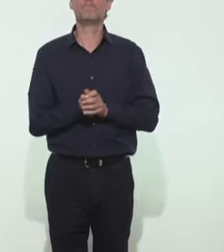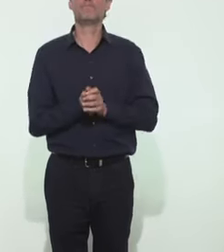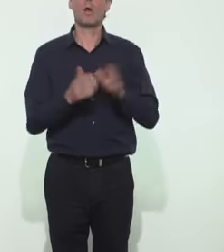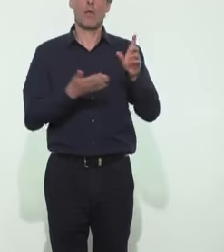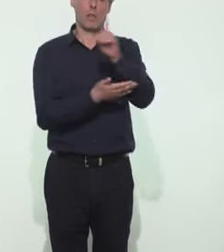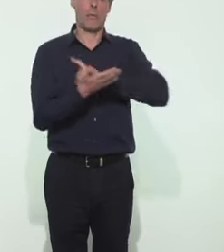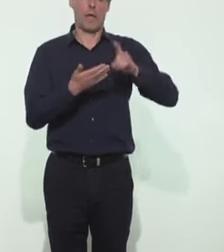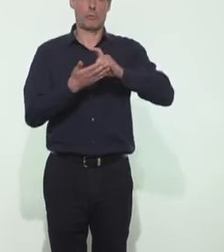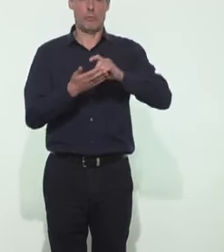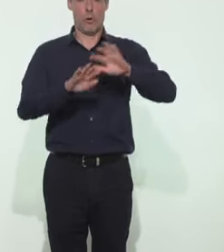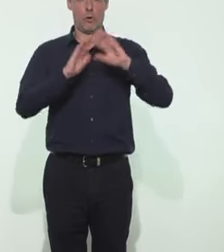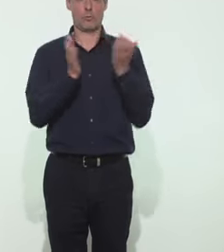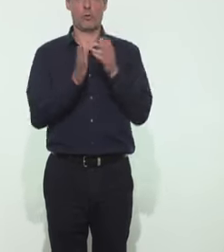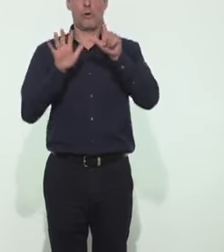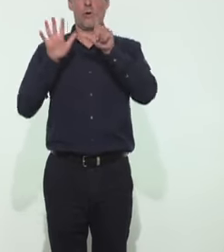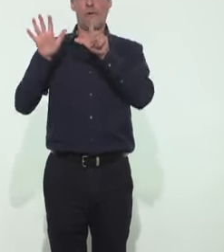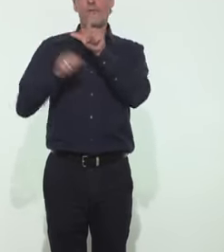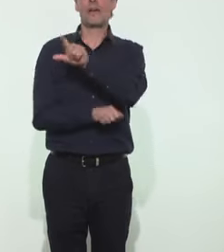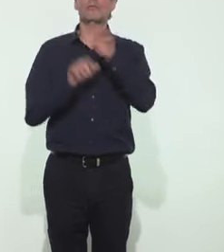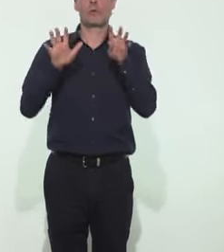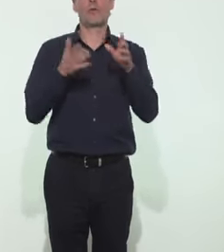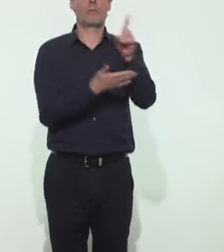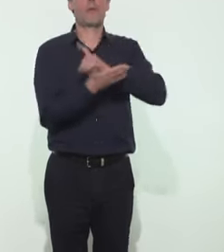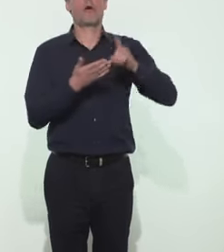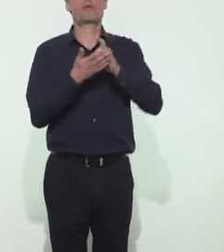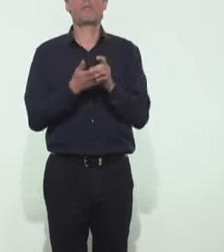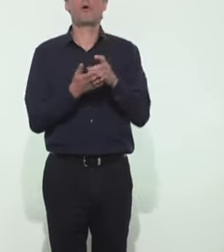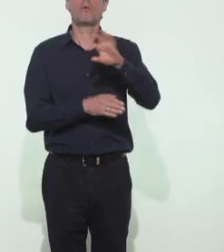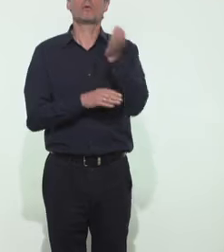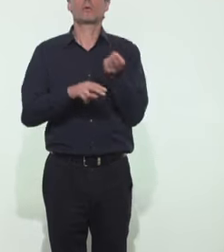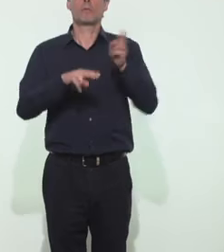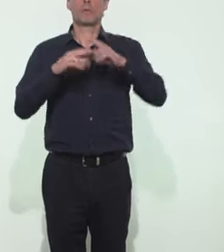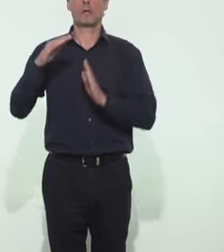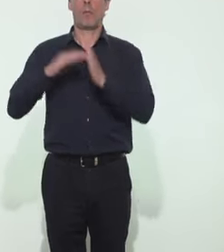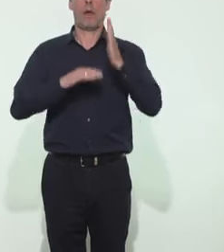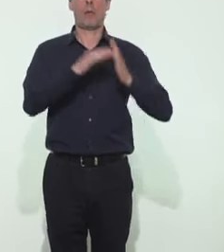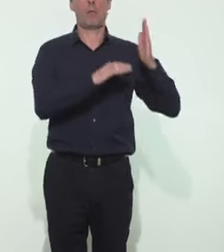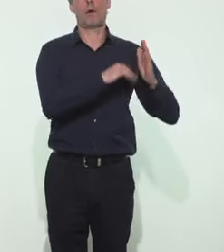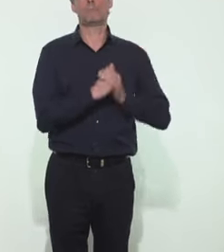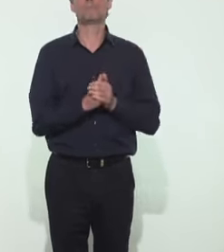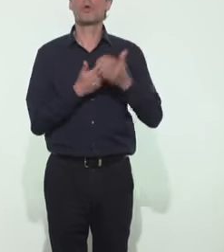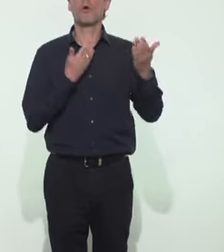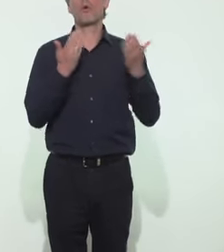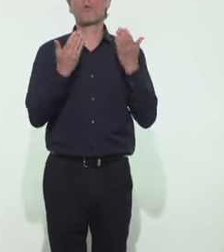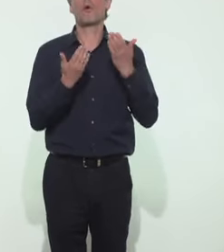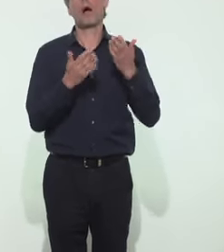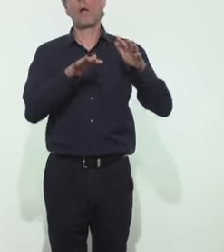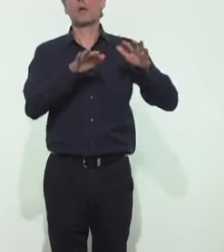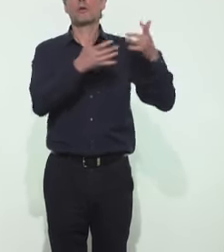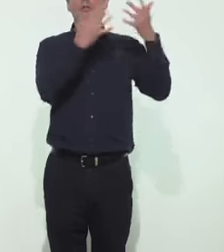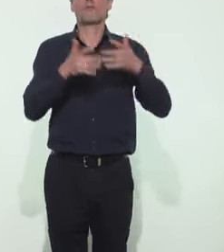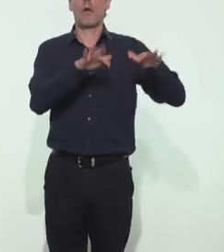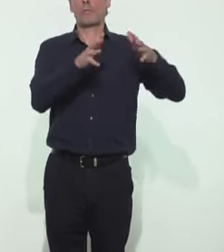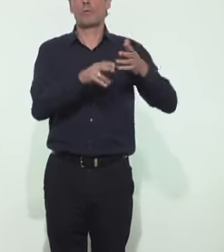départemental ce sont désormais 29 départements qui présentent un excès de mortalité par rapport à la mortalité attendue